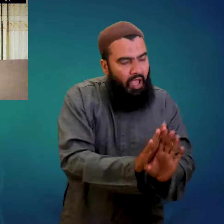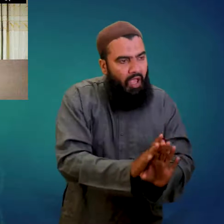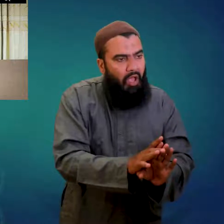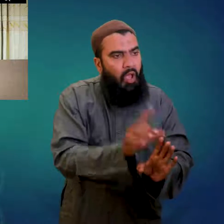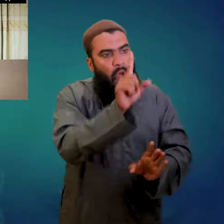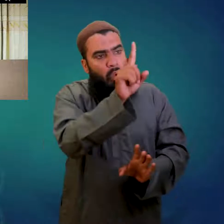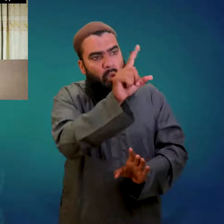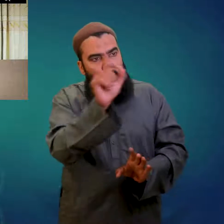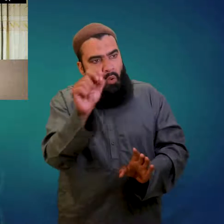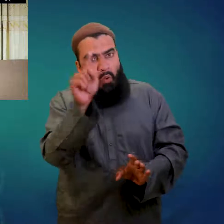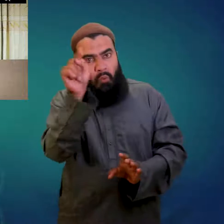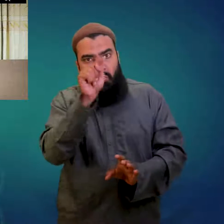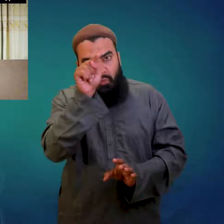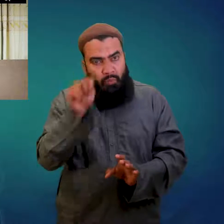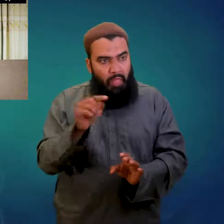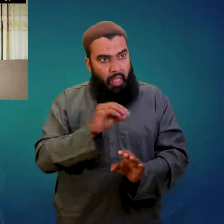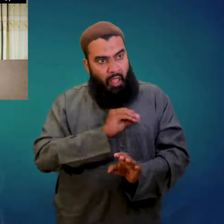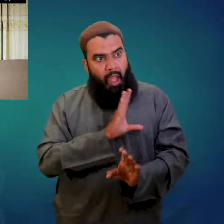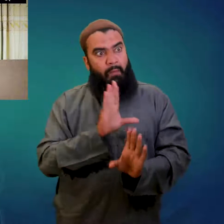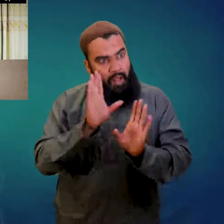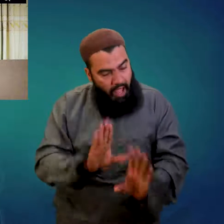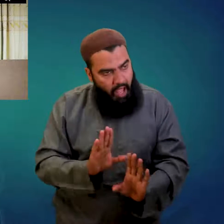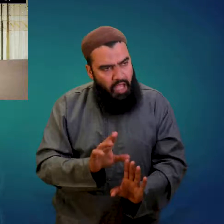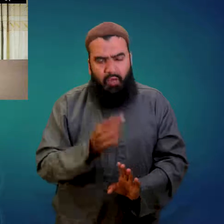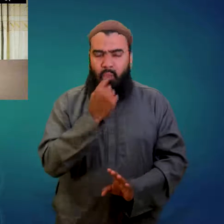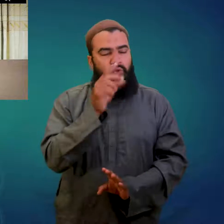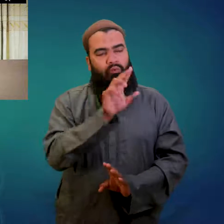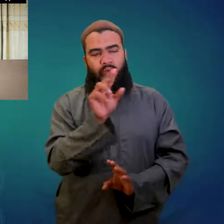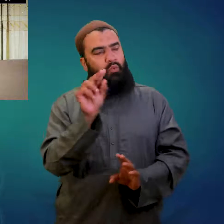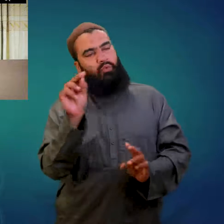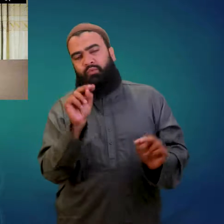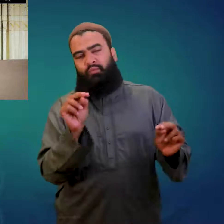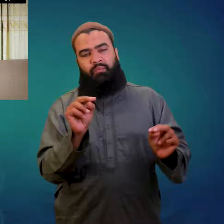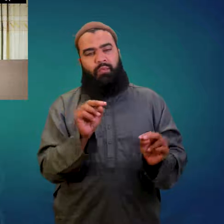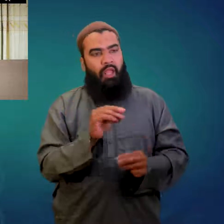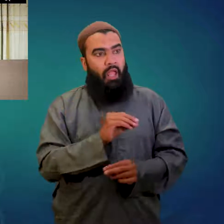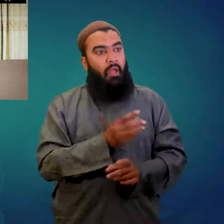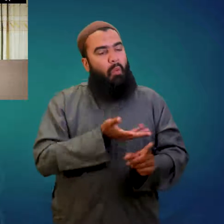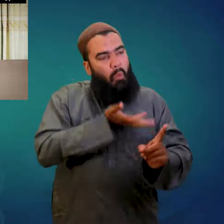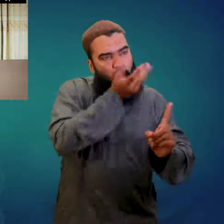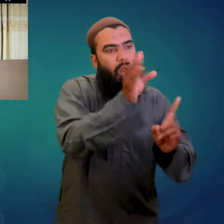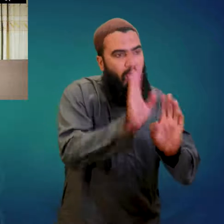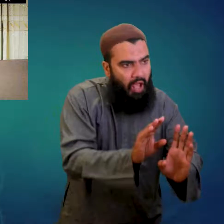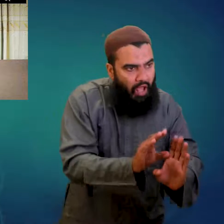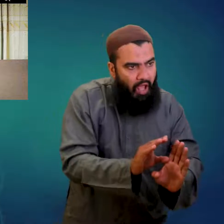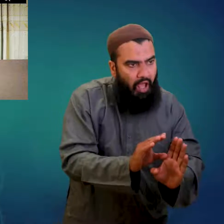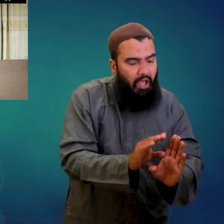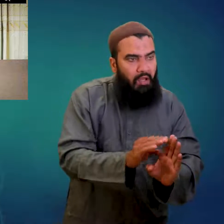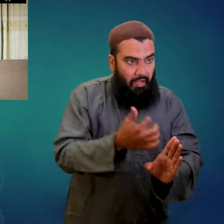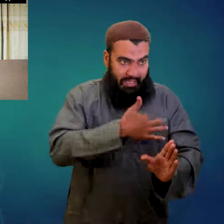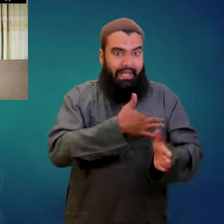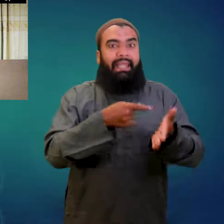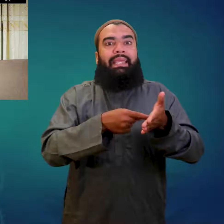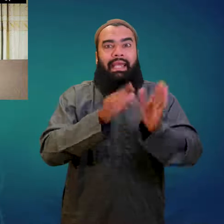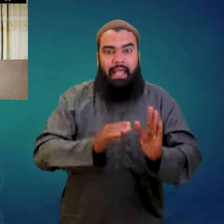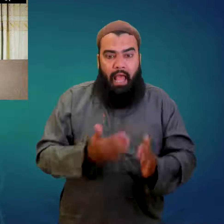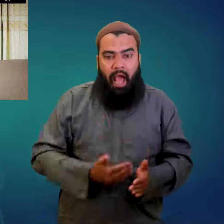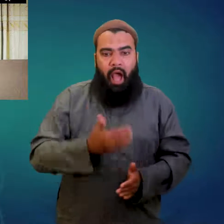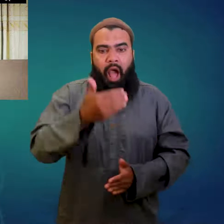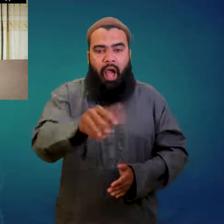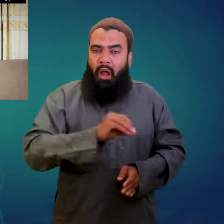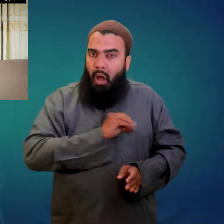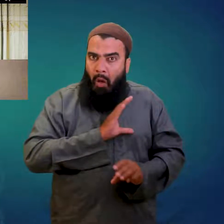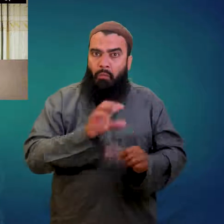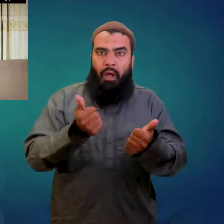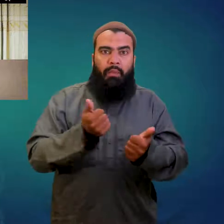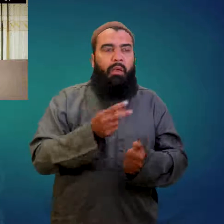ہو، ممکن ہے کہ 100% عمل نہ ہو اور وہ بات جو کہہ رہا ہے اس پر عمل نہ ہو، لیکن آئندہ چل کر اس پر